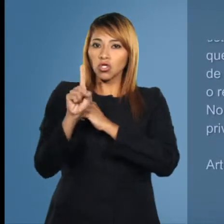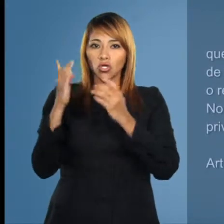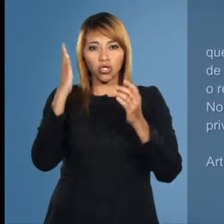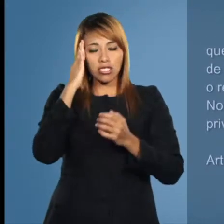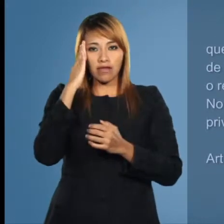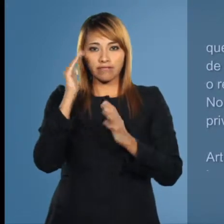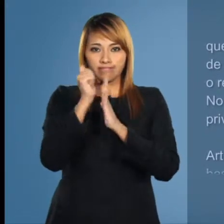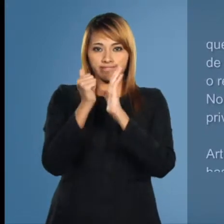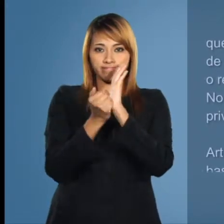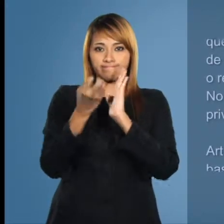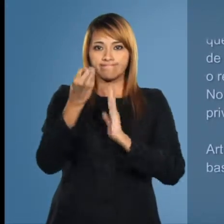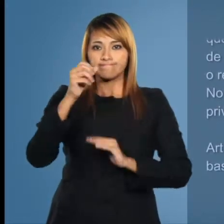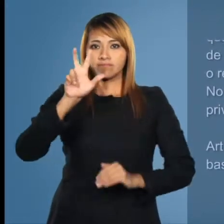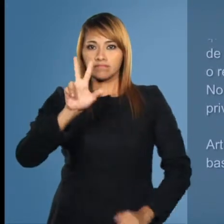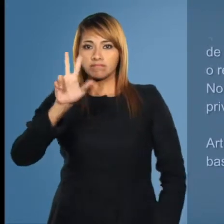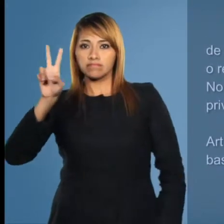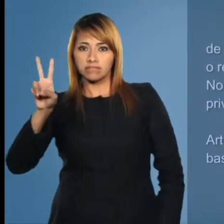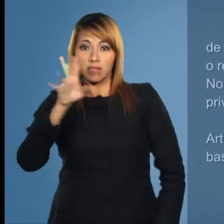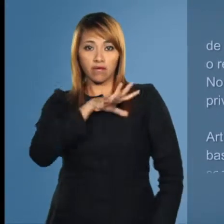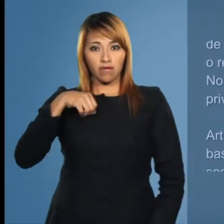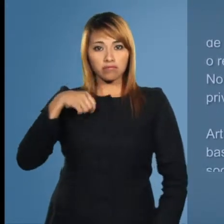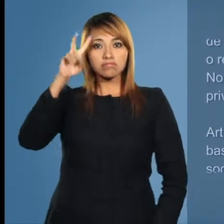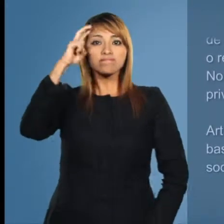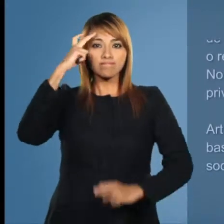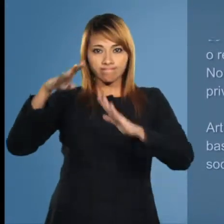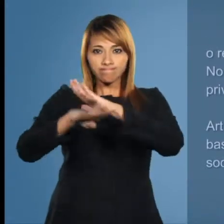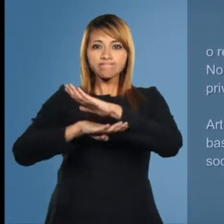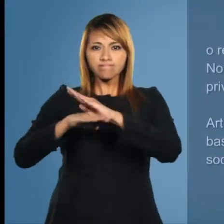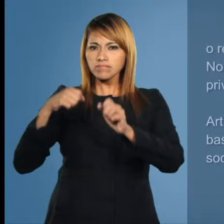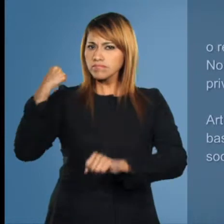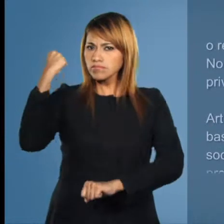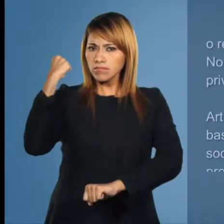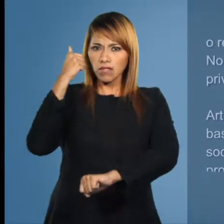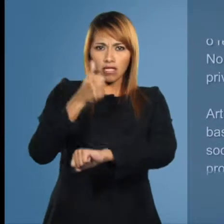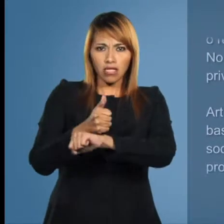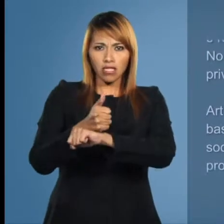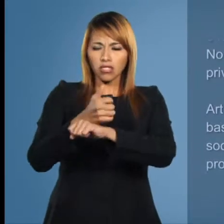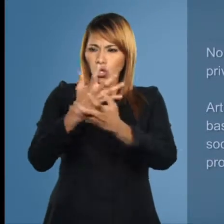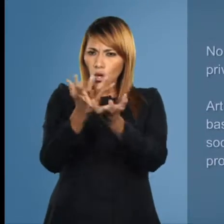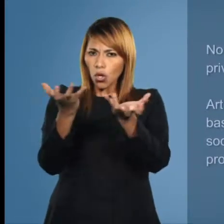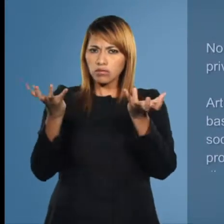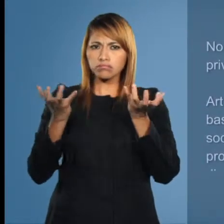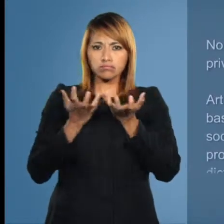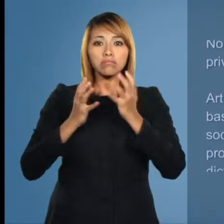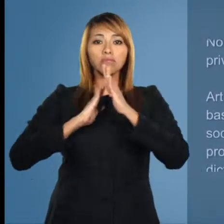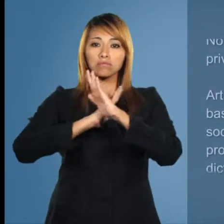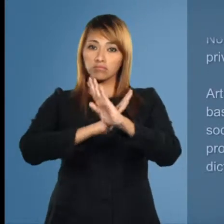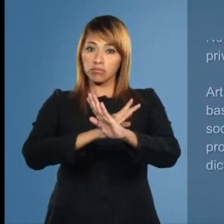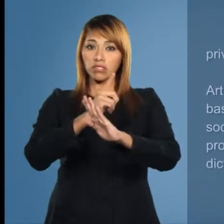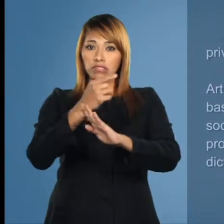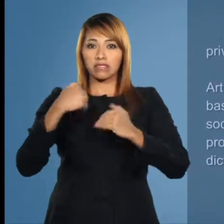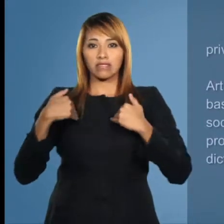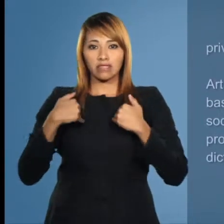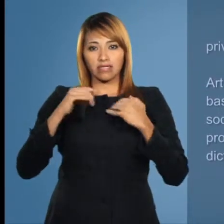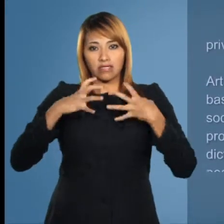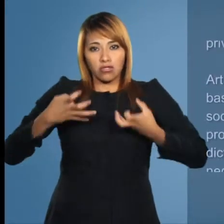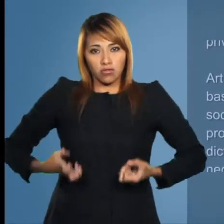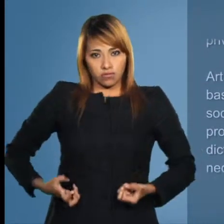32. La familia es la base fundamental de la sociedad y tendrá la protección del Estado, quien dictará la legislación